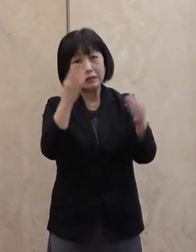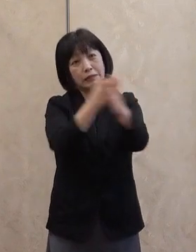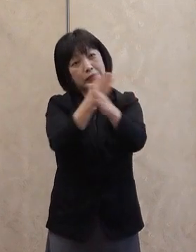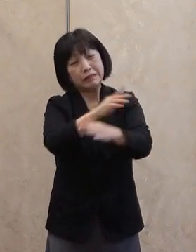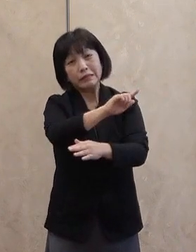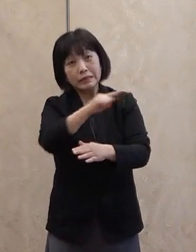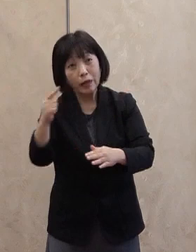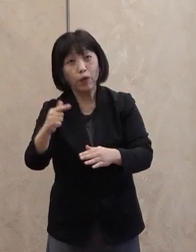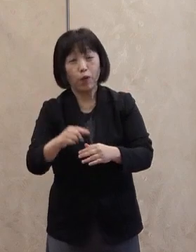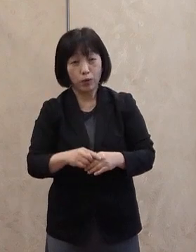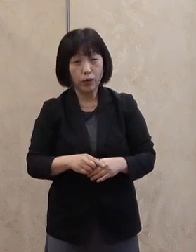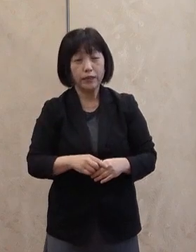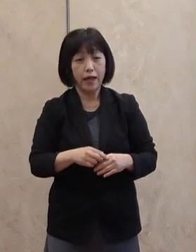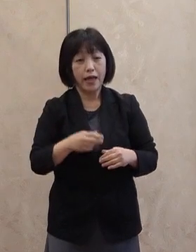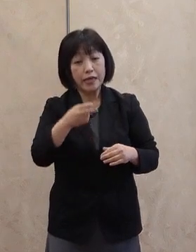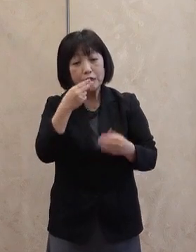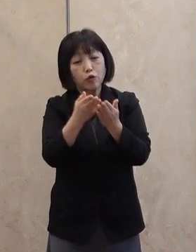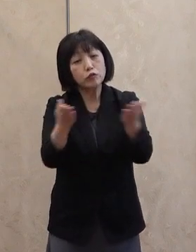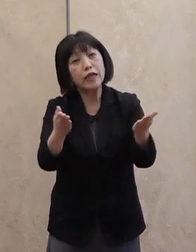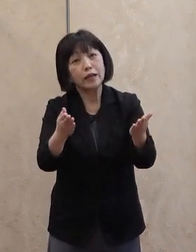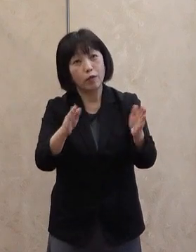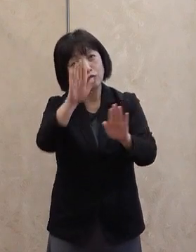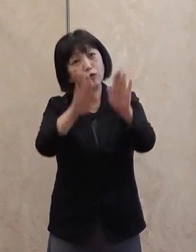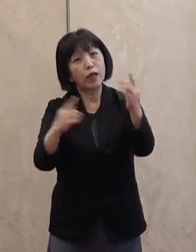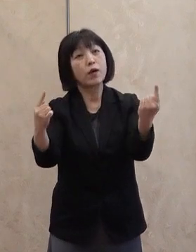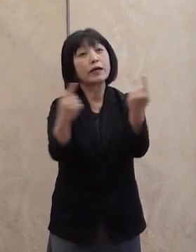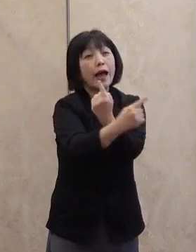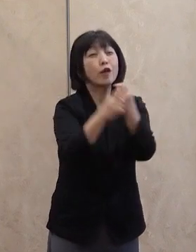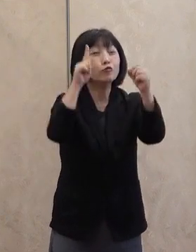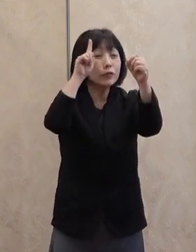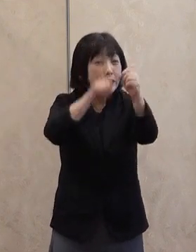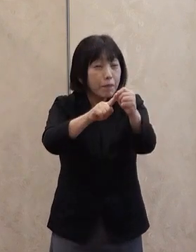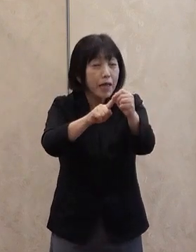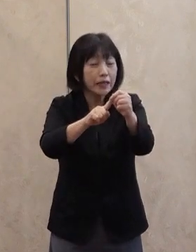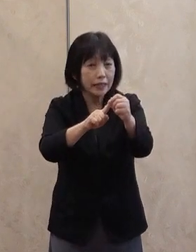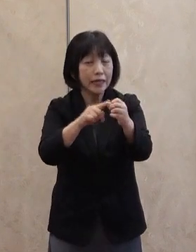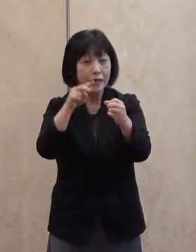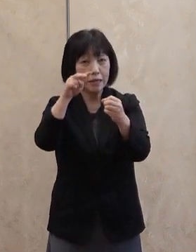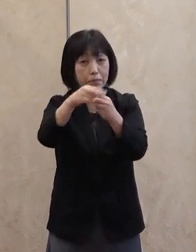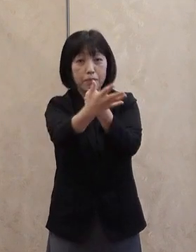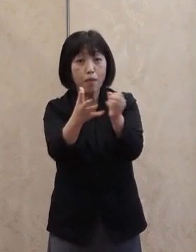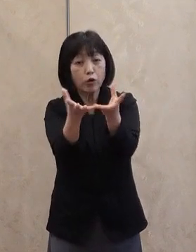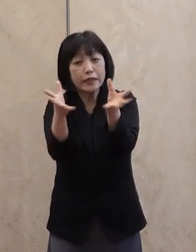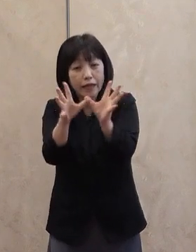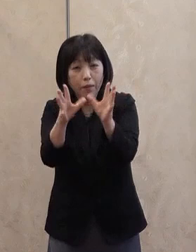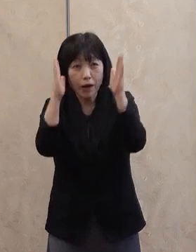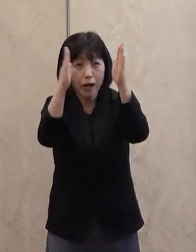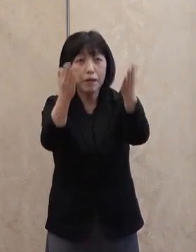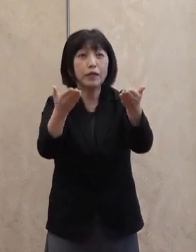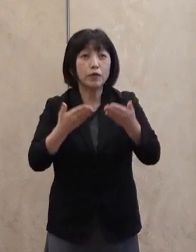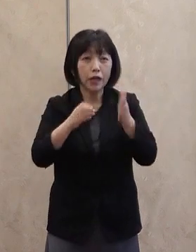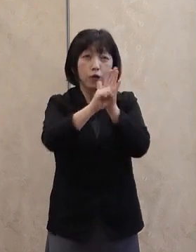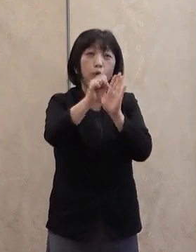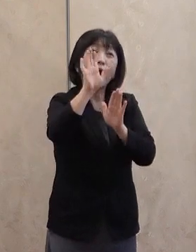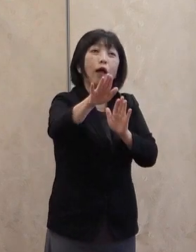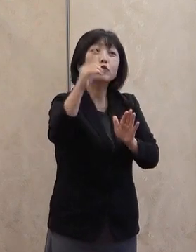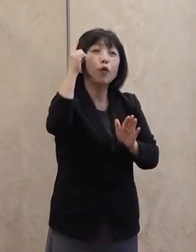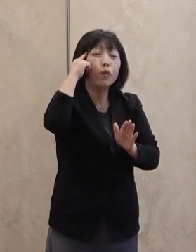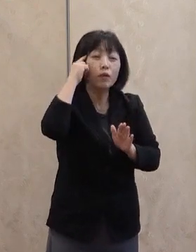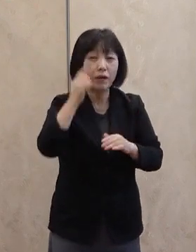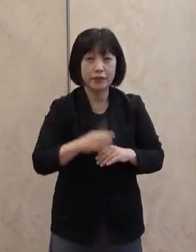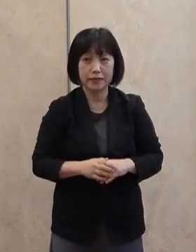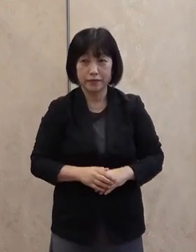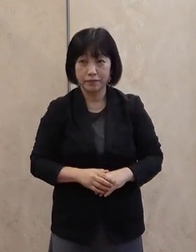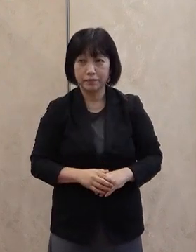更、場作りということに今見守り隊は力を尽くしてくれているので、大きな効果はあるというふうに思っています。 費用はいくらぐらい、 すい